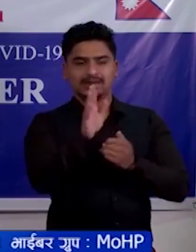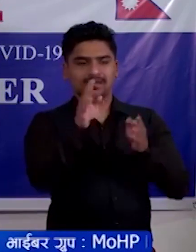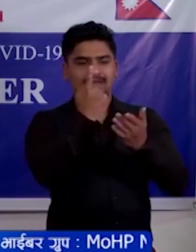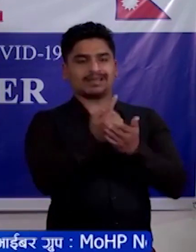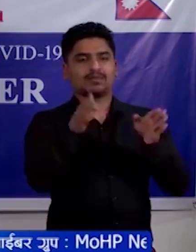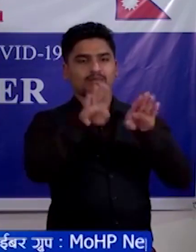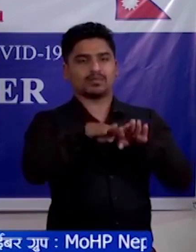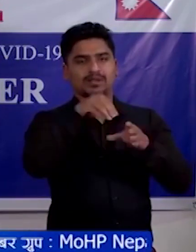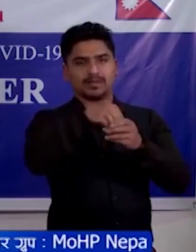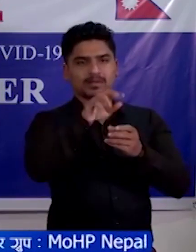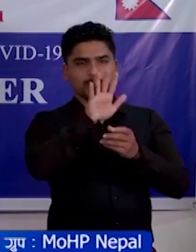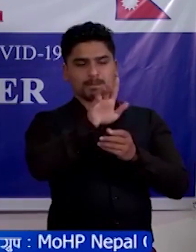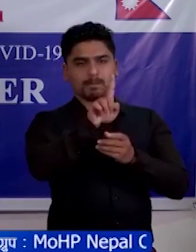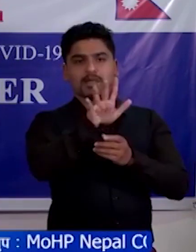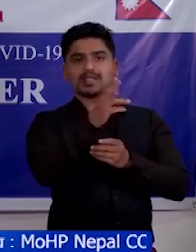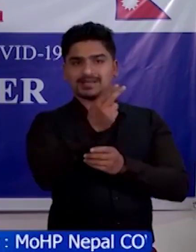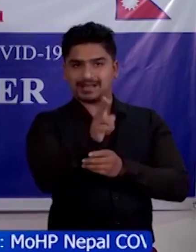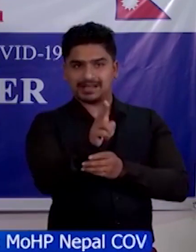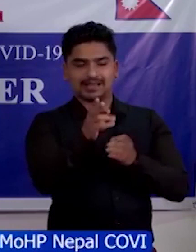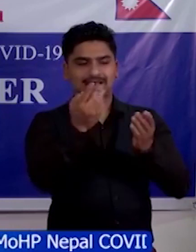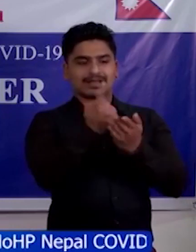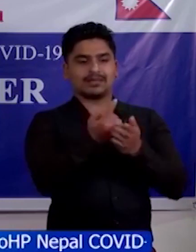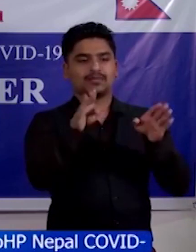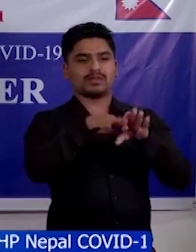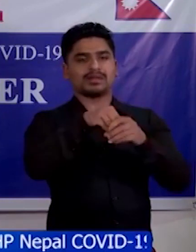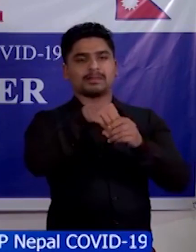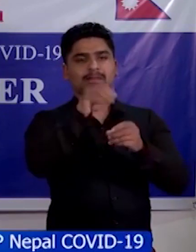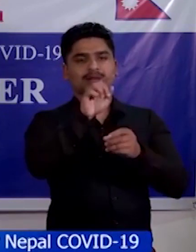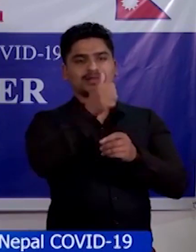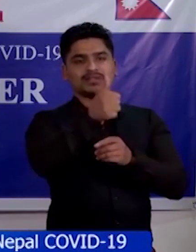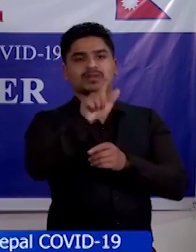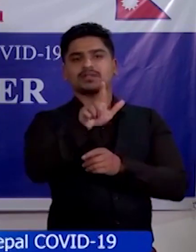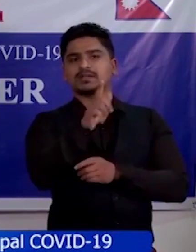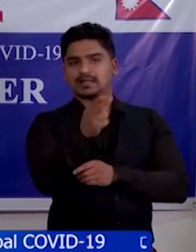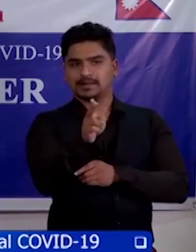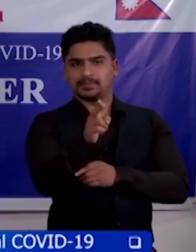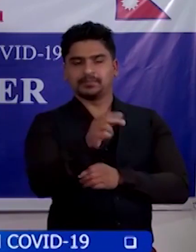उपत्यकामा 15 र काठमाडौँ उपत्यका बाहिर 67 हुनुहुन्छ।